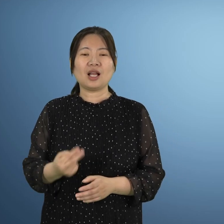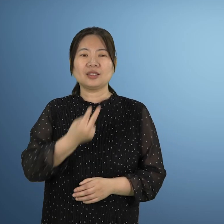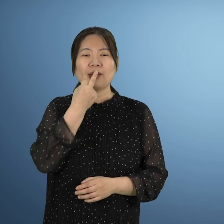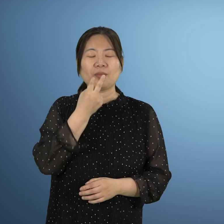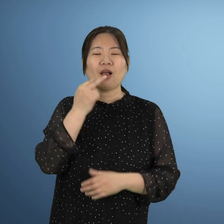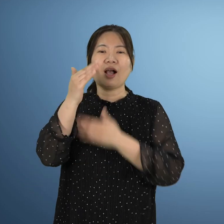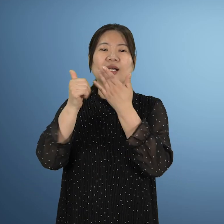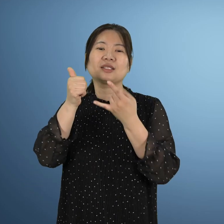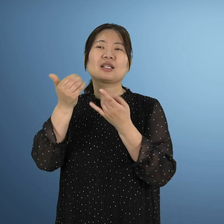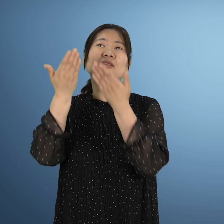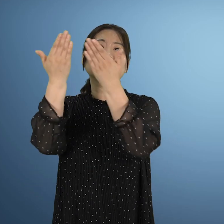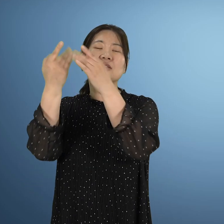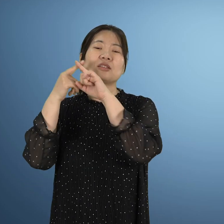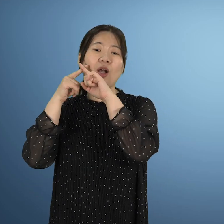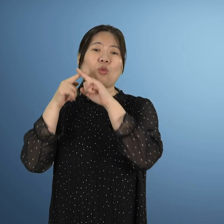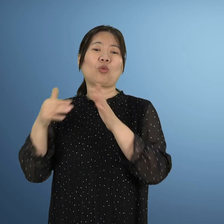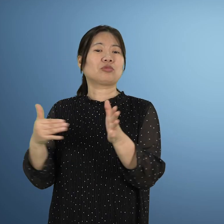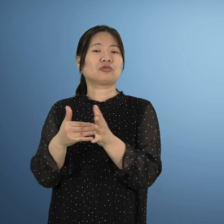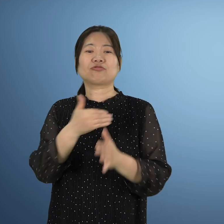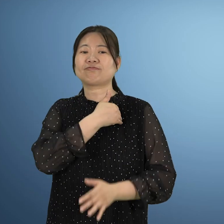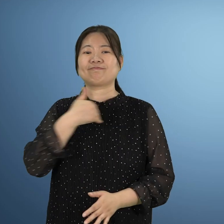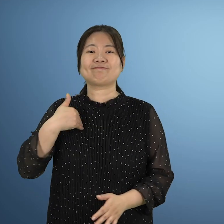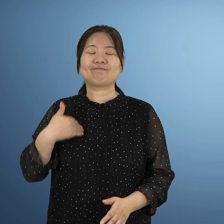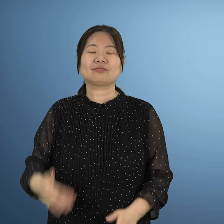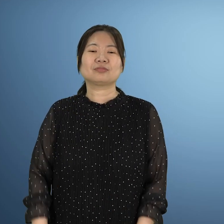목숨을 하나님께 드릴 각오가 있어요.